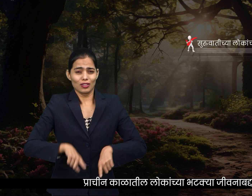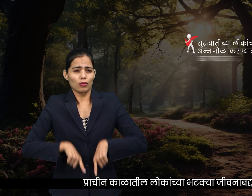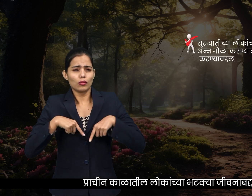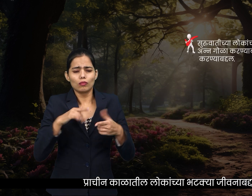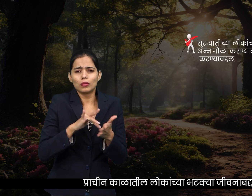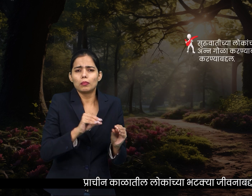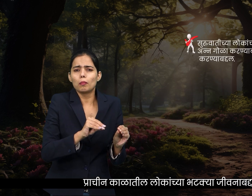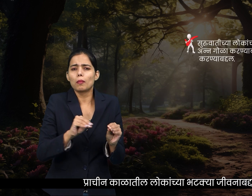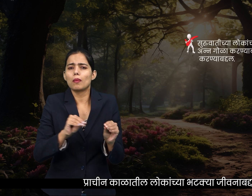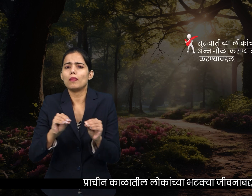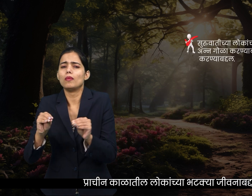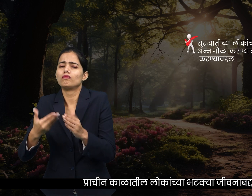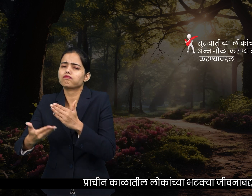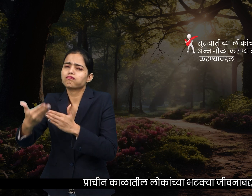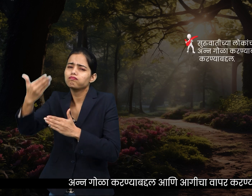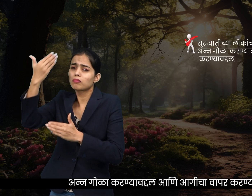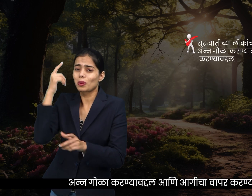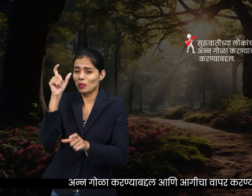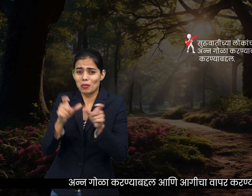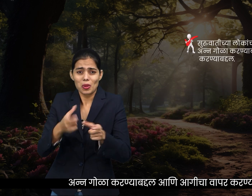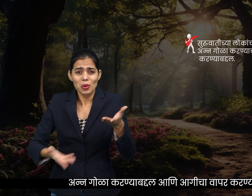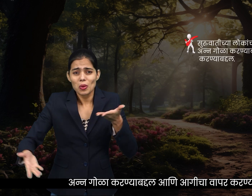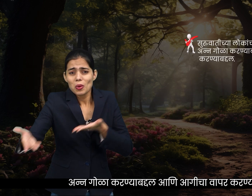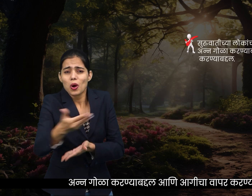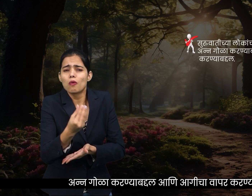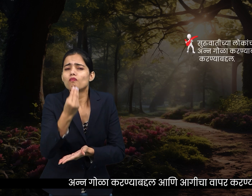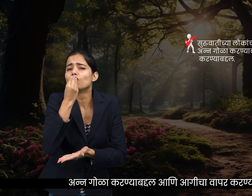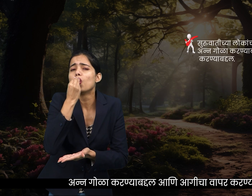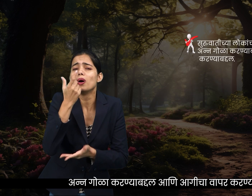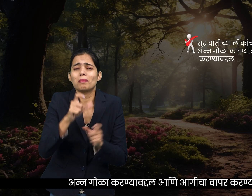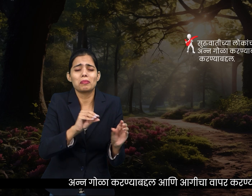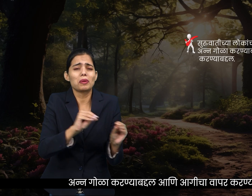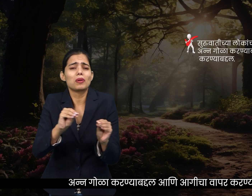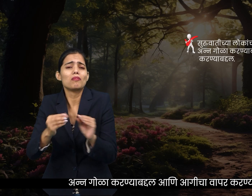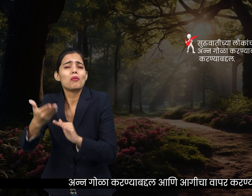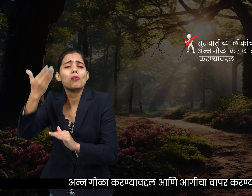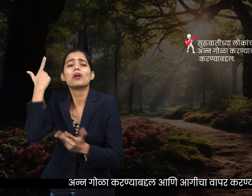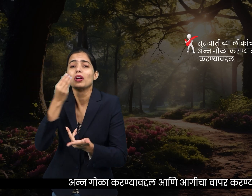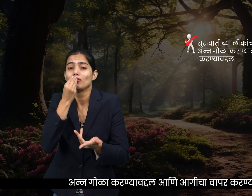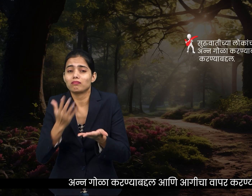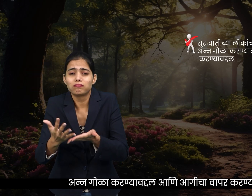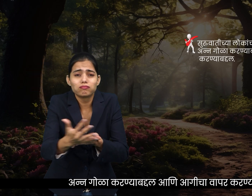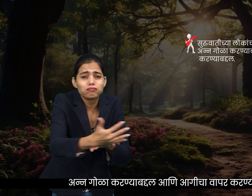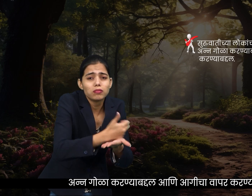प्राचीन काळातील लोकांच्या भटक्या जीवनाबद्दल, अन्न गोळा करण्याबद्दल आणि आगीचा वापर करण्याबद्दल.